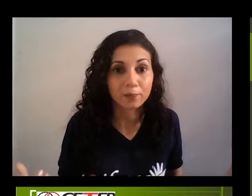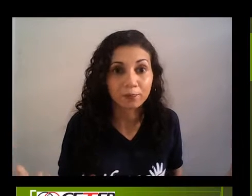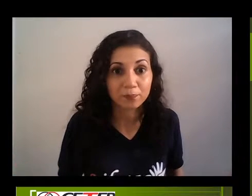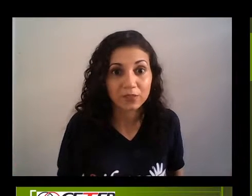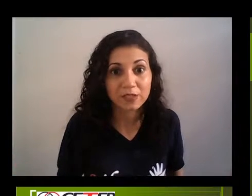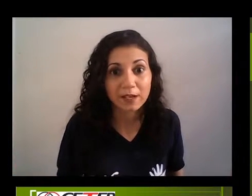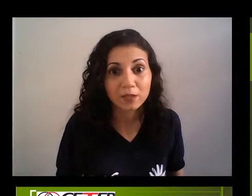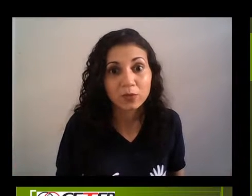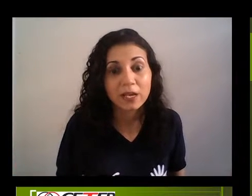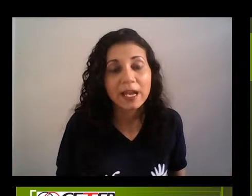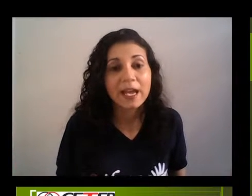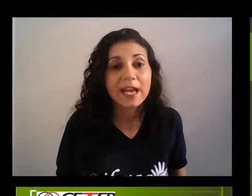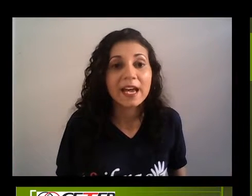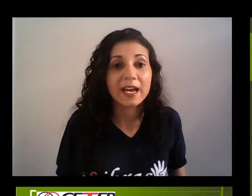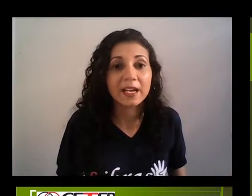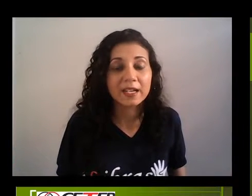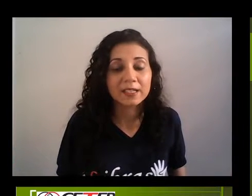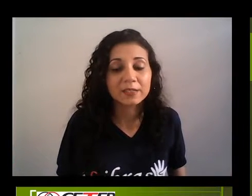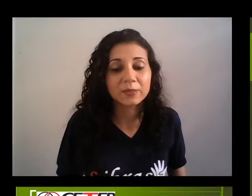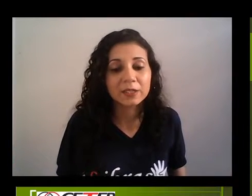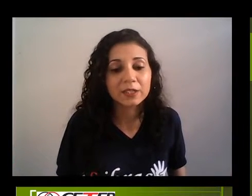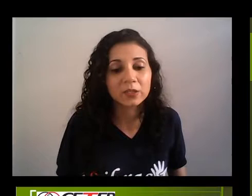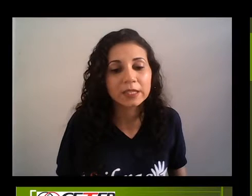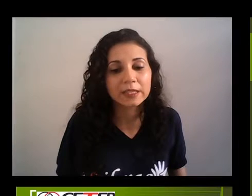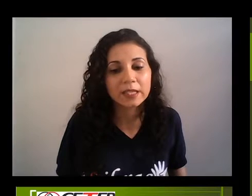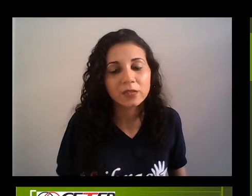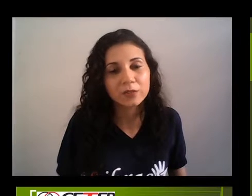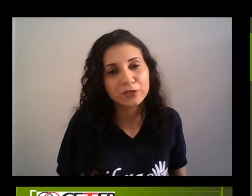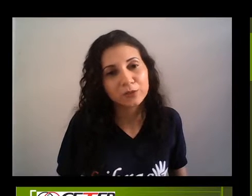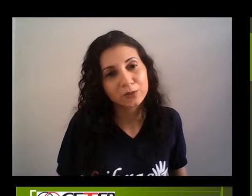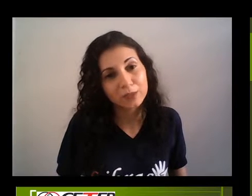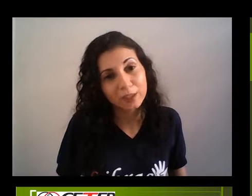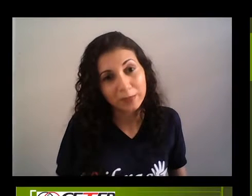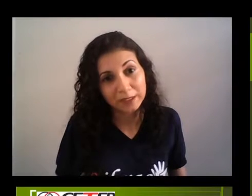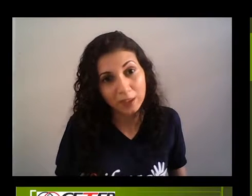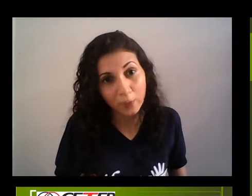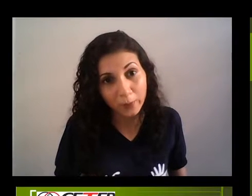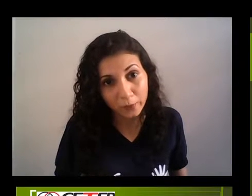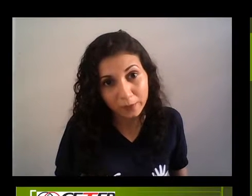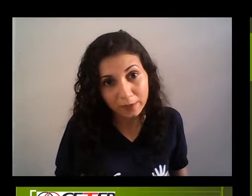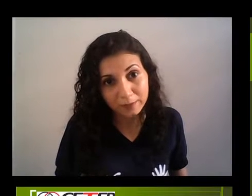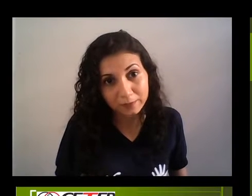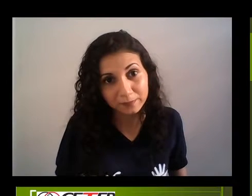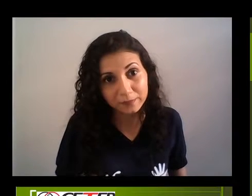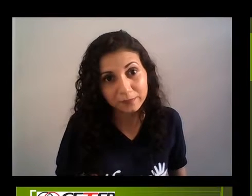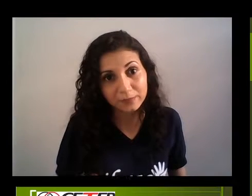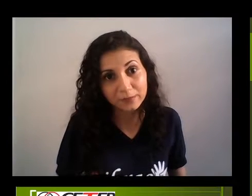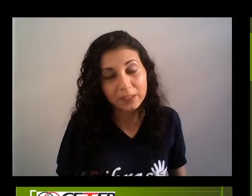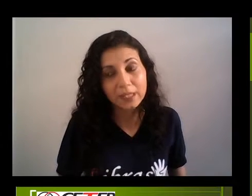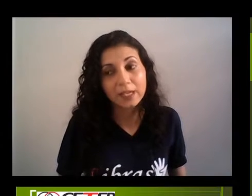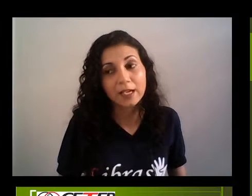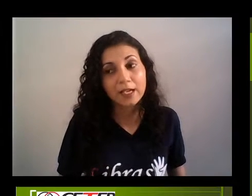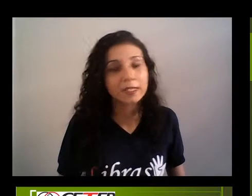comunicar, certo? É uma língua que tem uma estrutura gramatical própria,